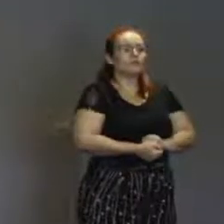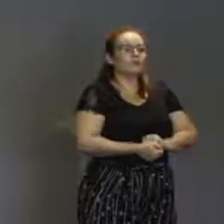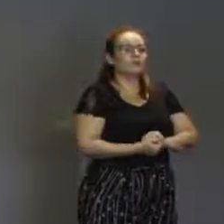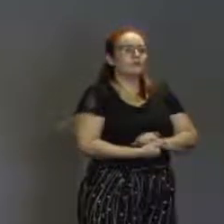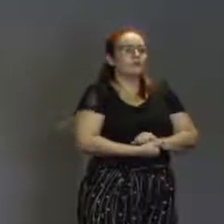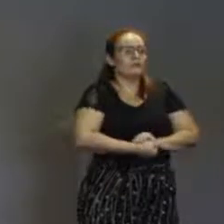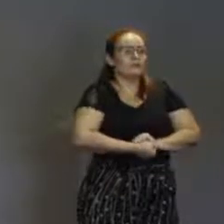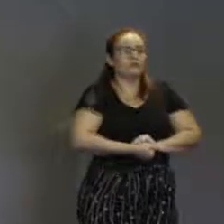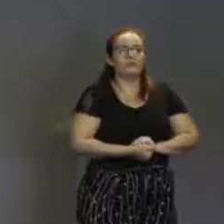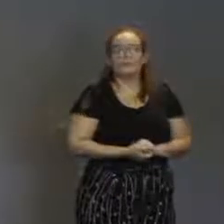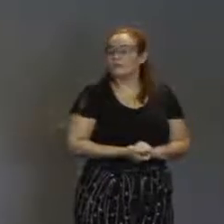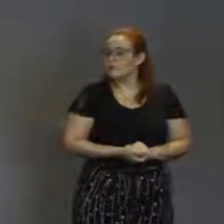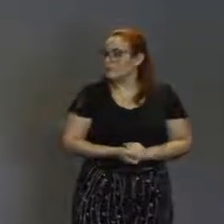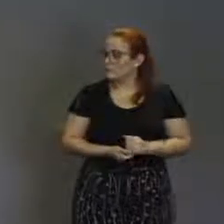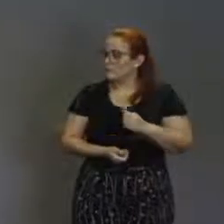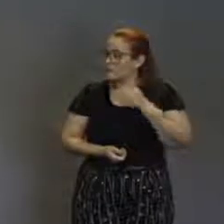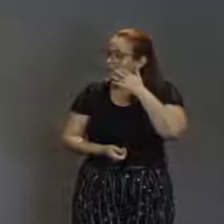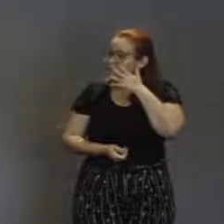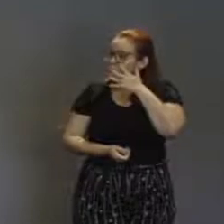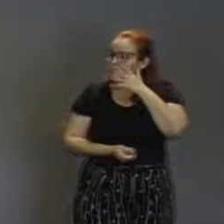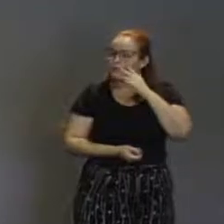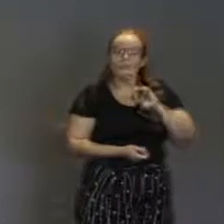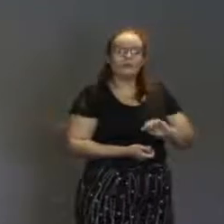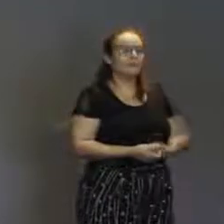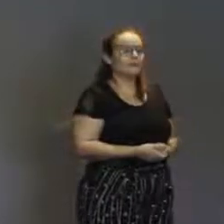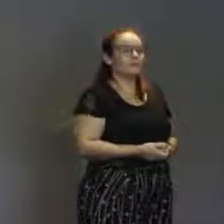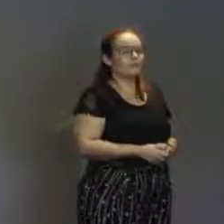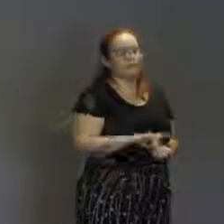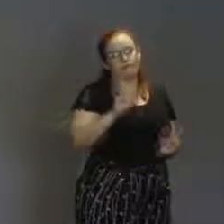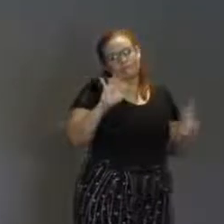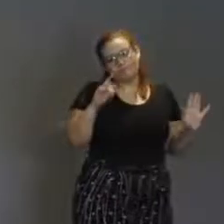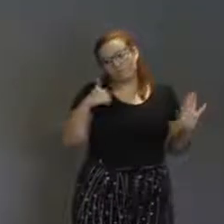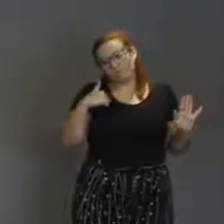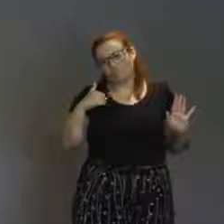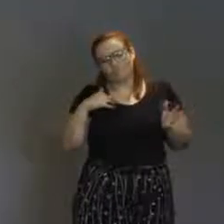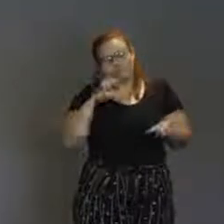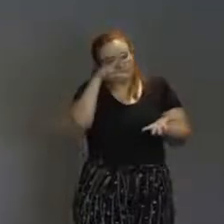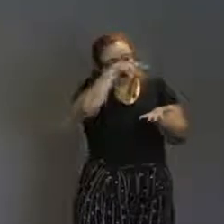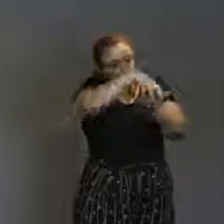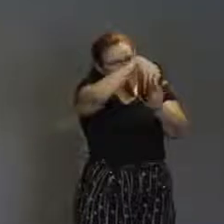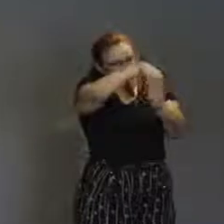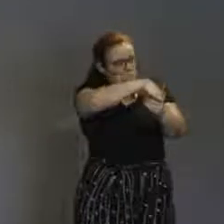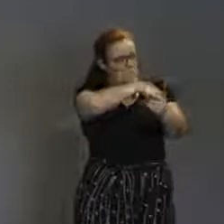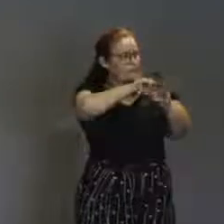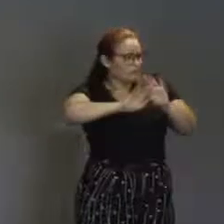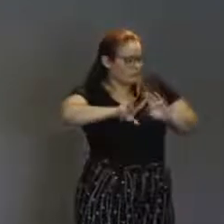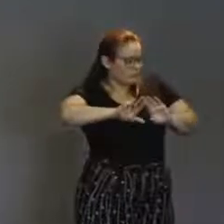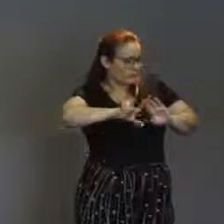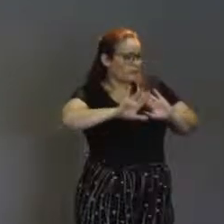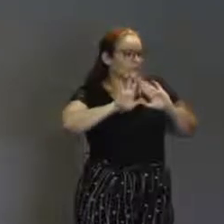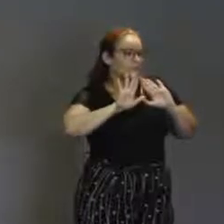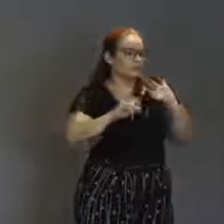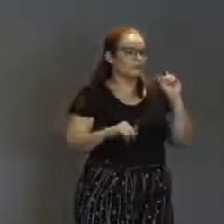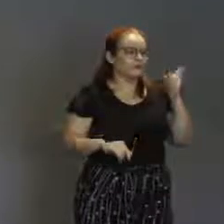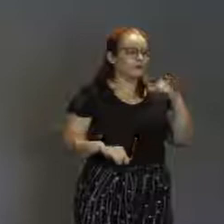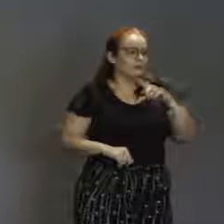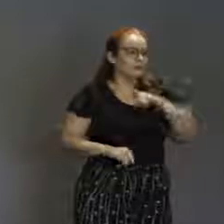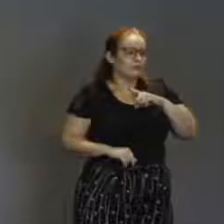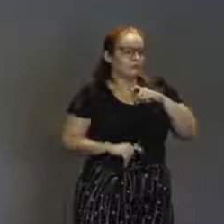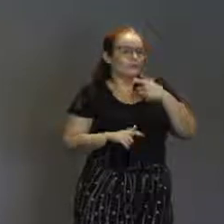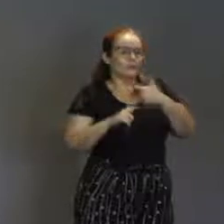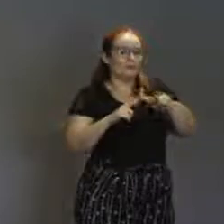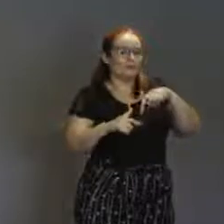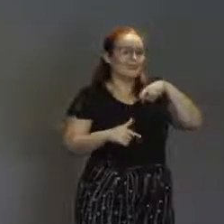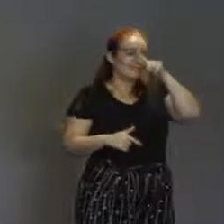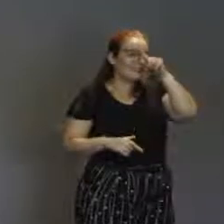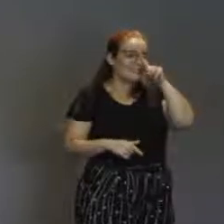Eu também vou falar como não sou de fundação, mas a gente tem uma questão muito grave dentro da... Né,